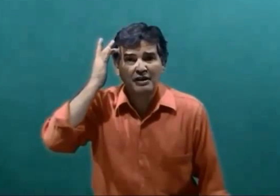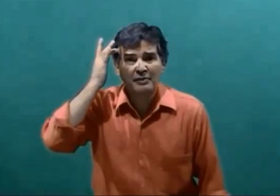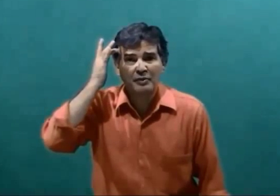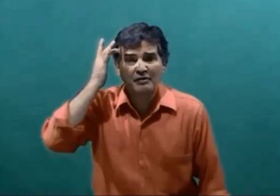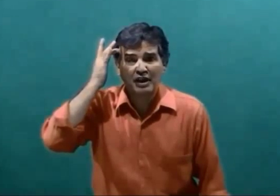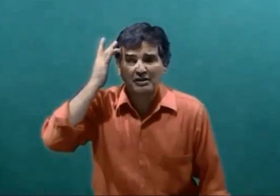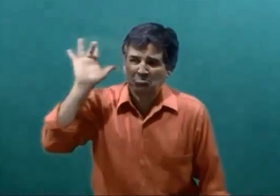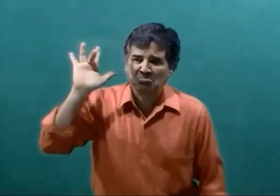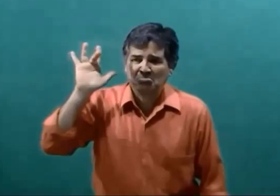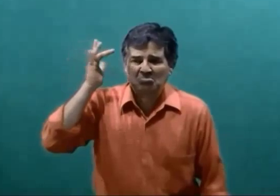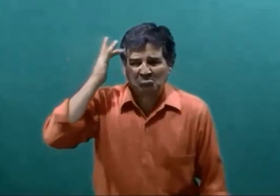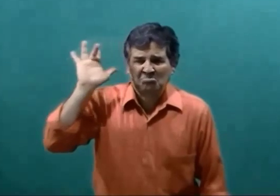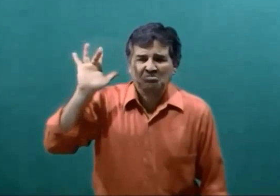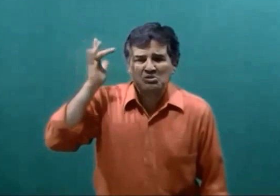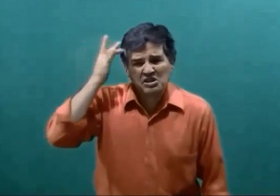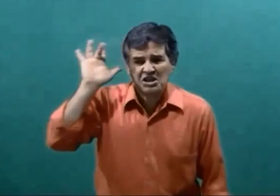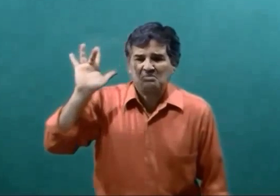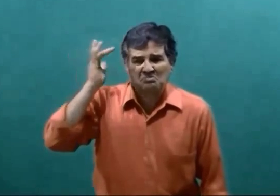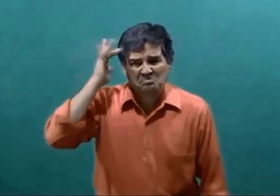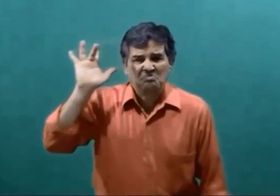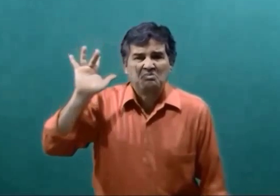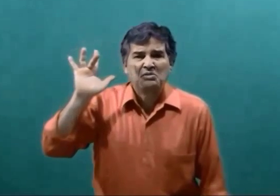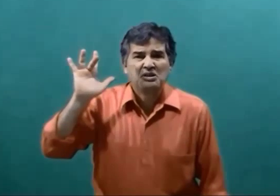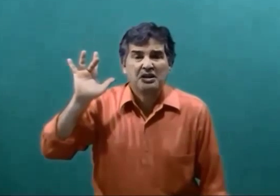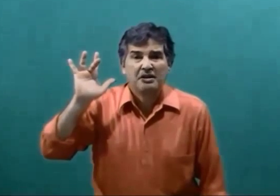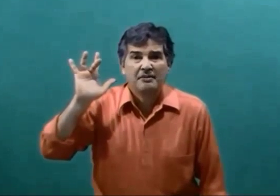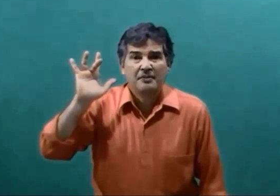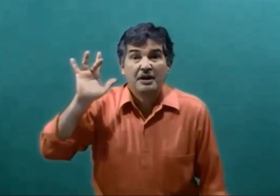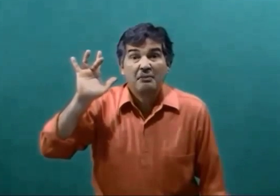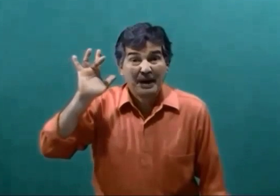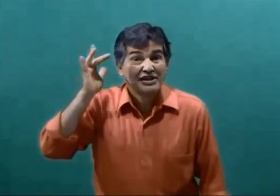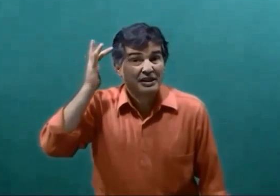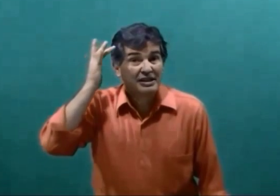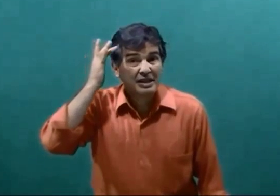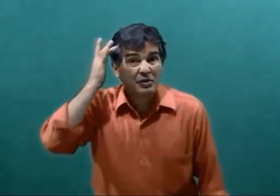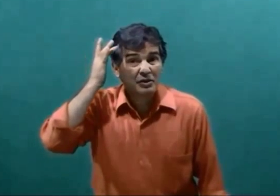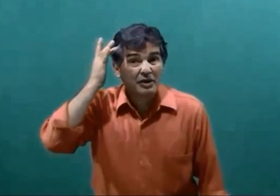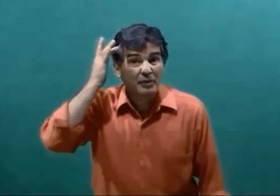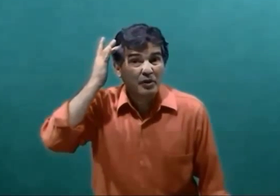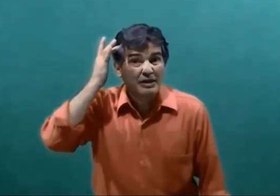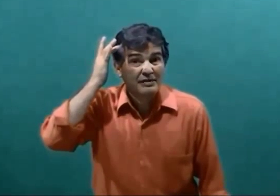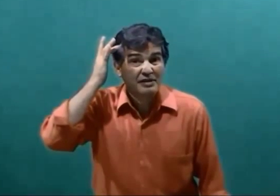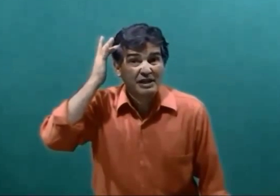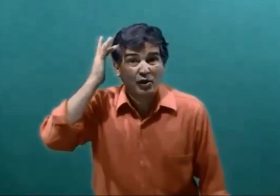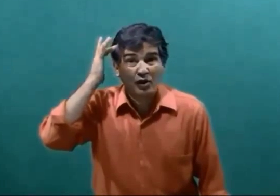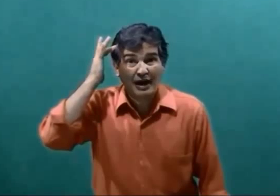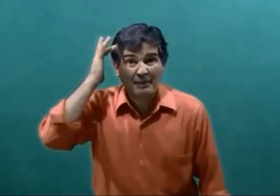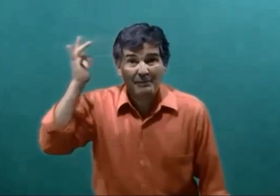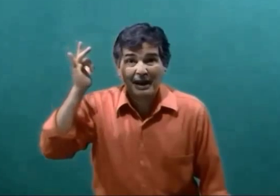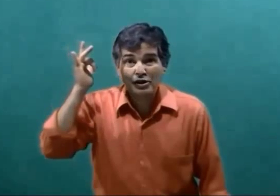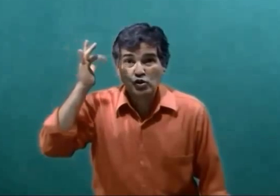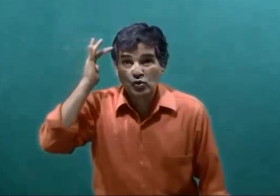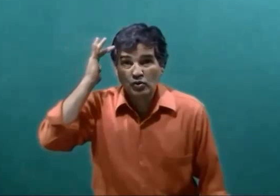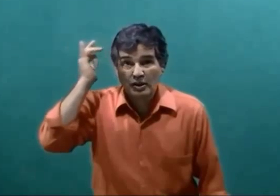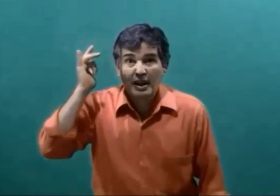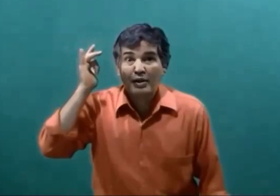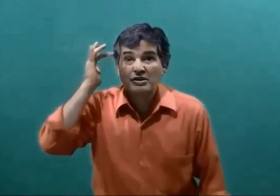frente, põe para frente. Não sei, não sei. Preste atenção, porque se você colocar para baixo, é o